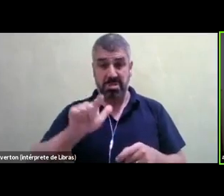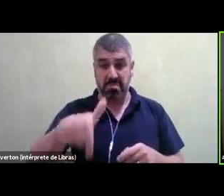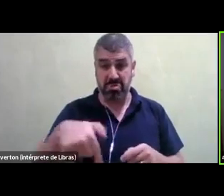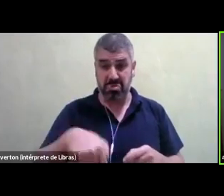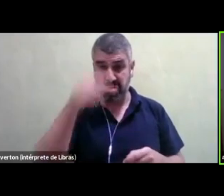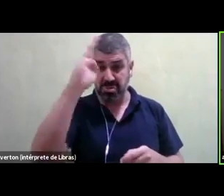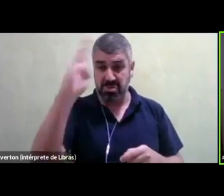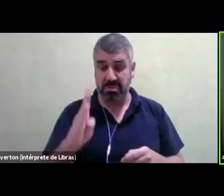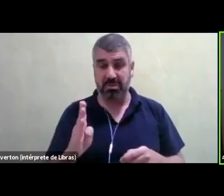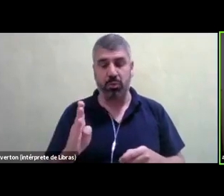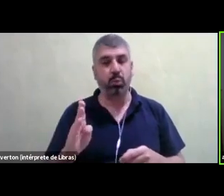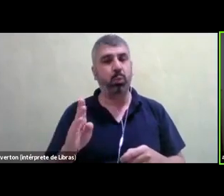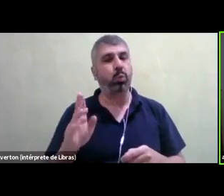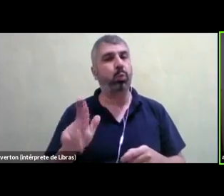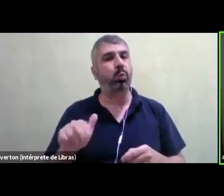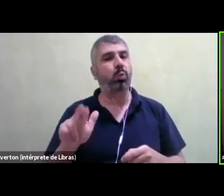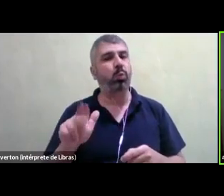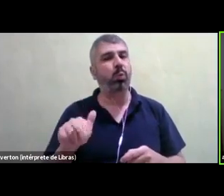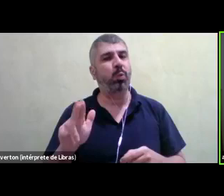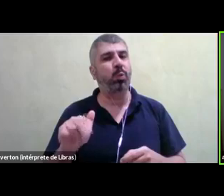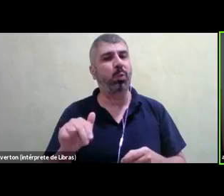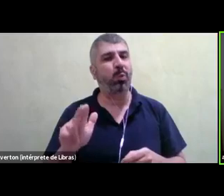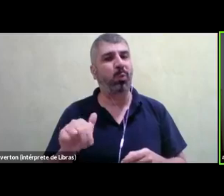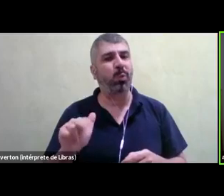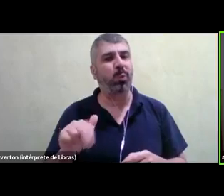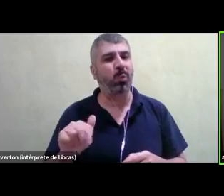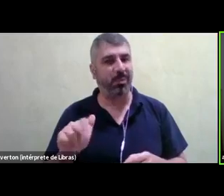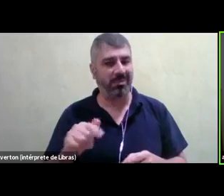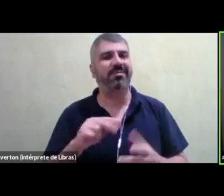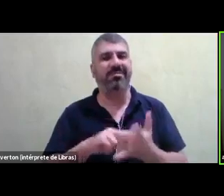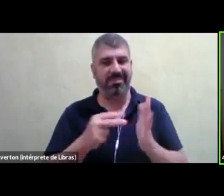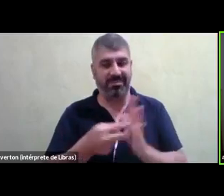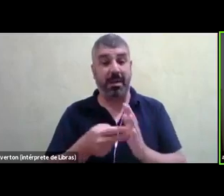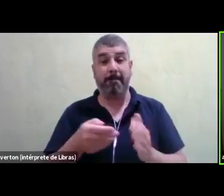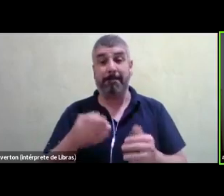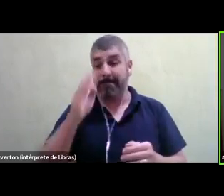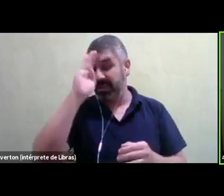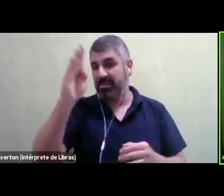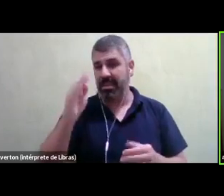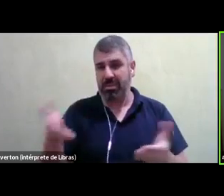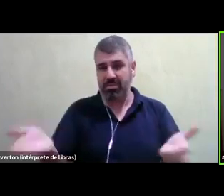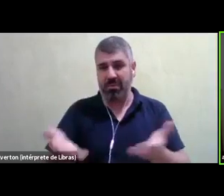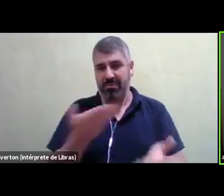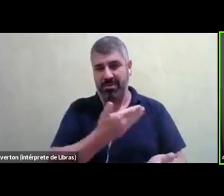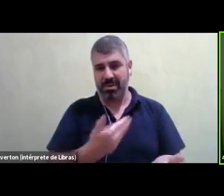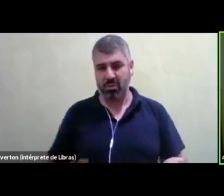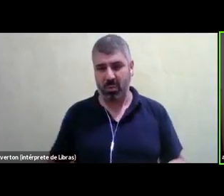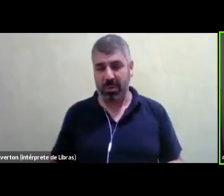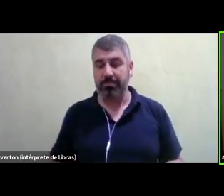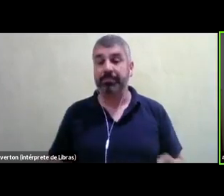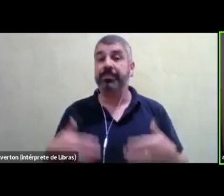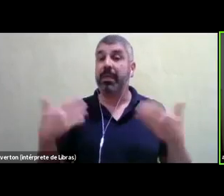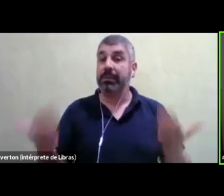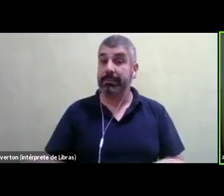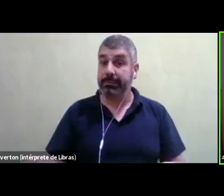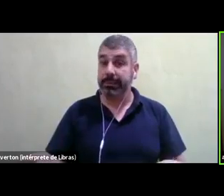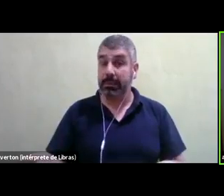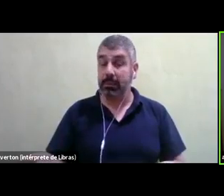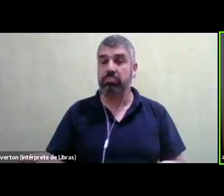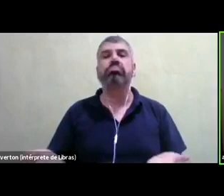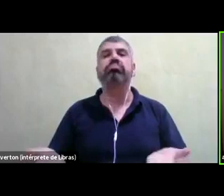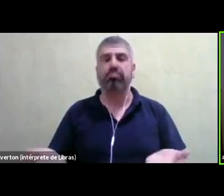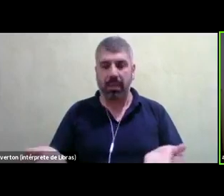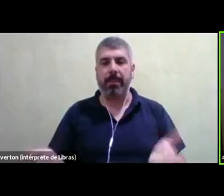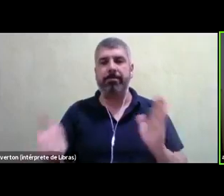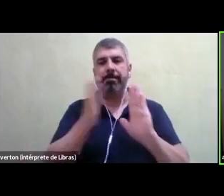não chega, né? Principalmente nesse nosso atual governo. Então, a gente faz uma